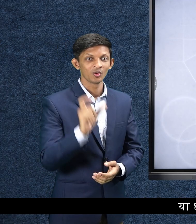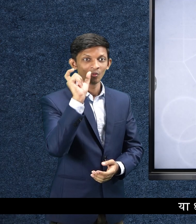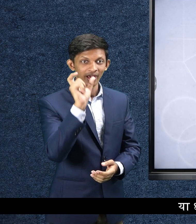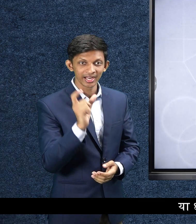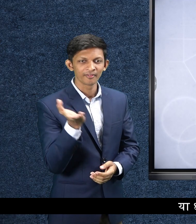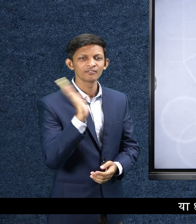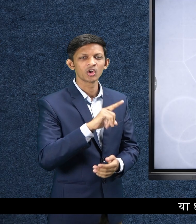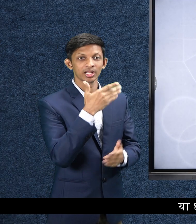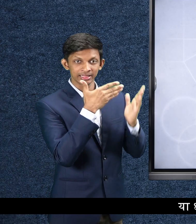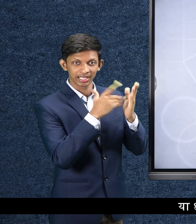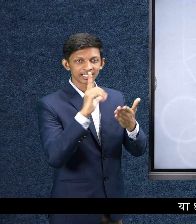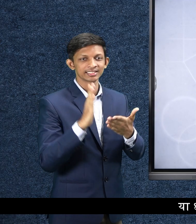या धड्यातील कीवर्ड असे आहेत: